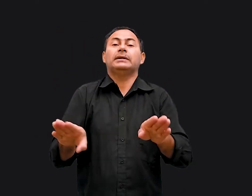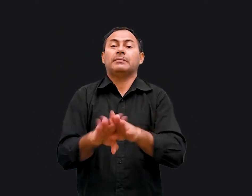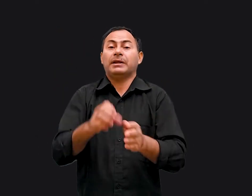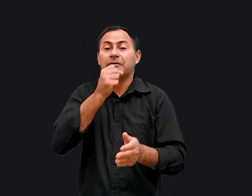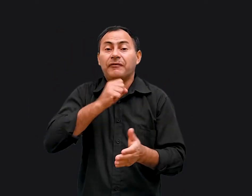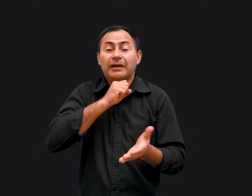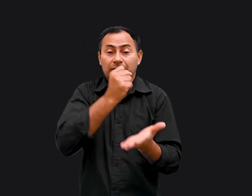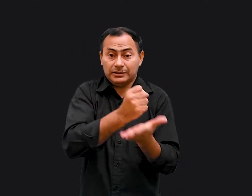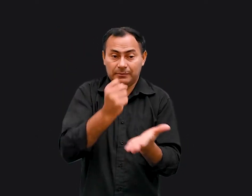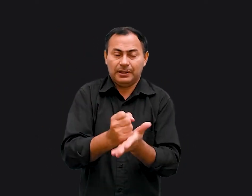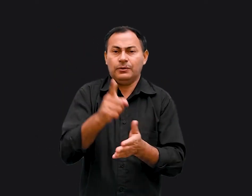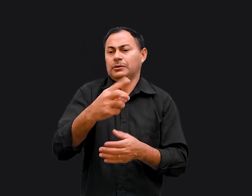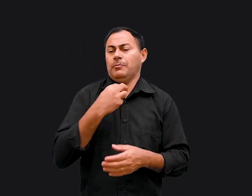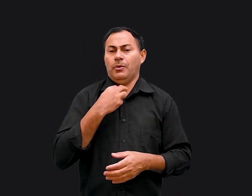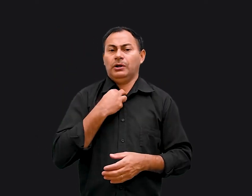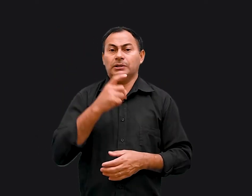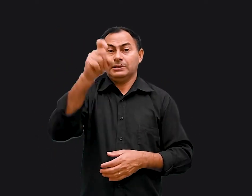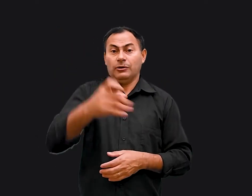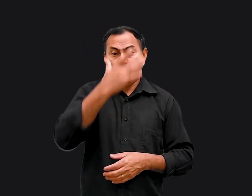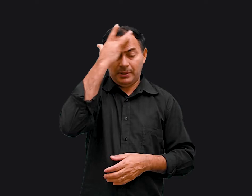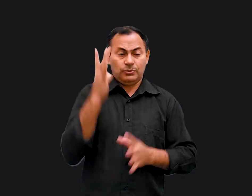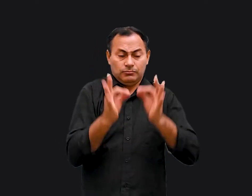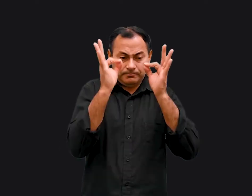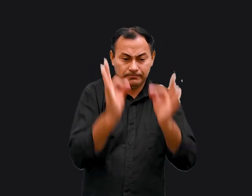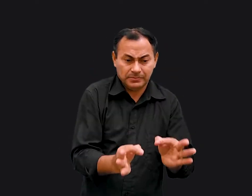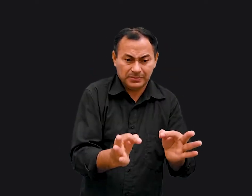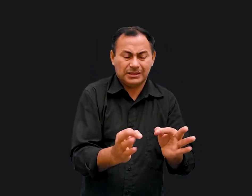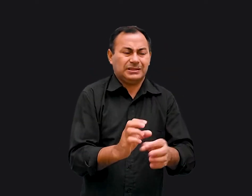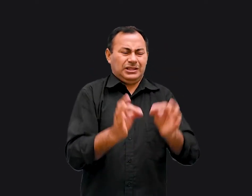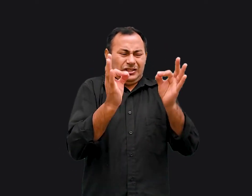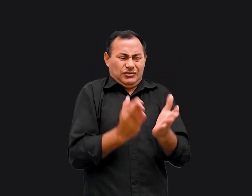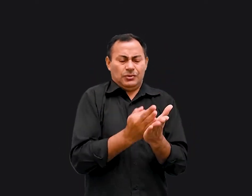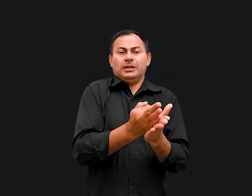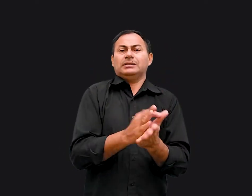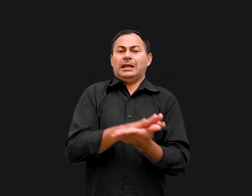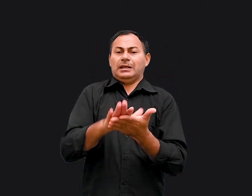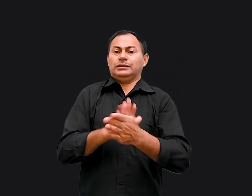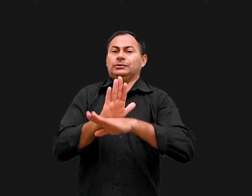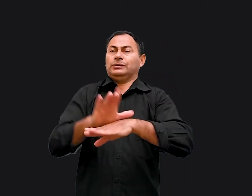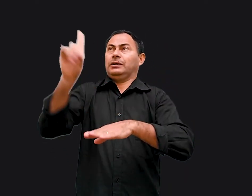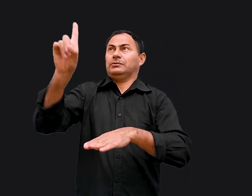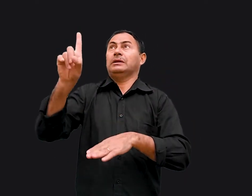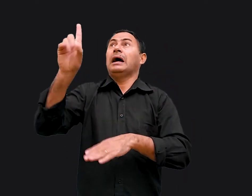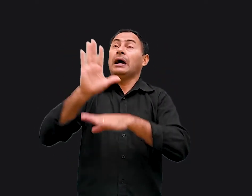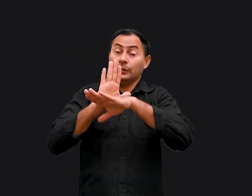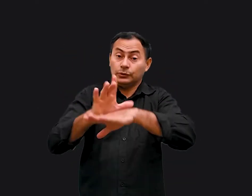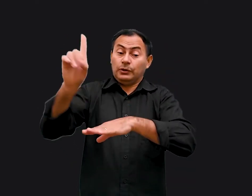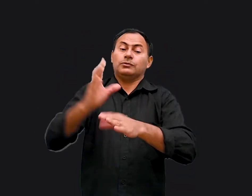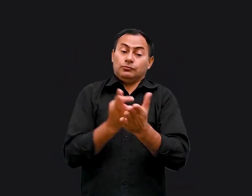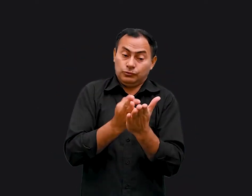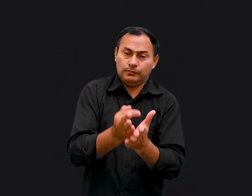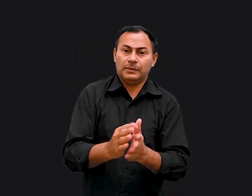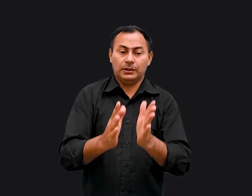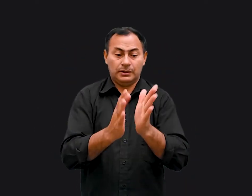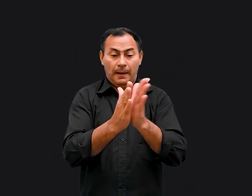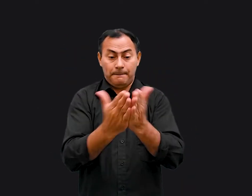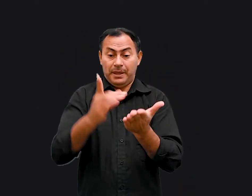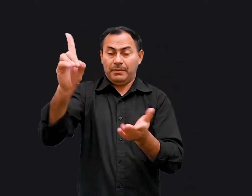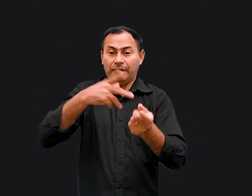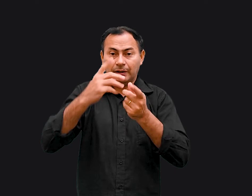Testamento é: você não pode ser uma pessoa adequada sem a ajuda de Deus. A Bíblia coloca dessa forma. Jesus diz em João: o